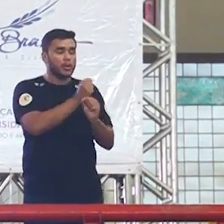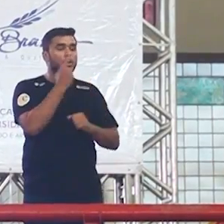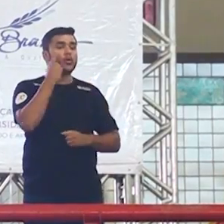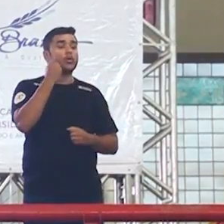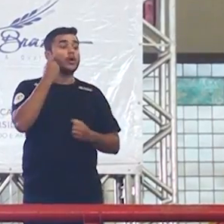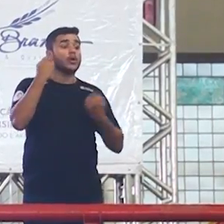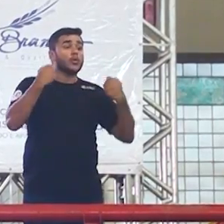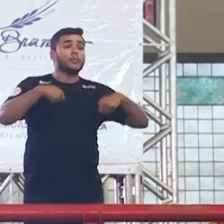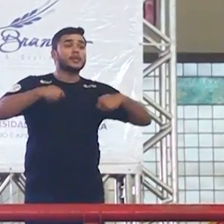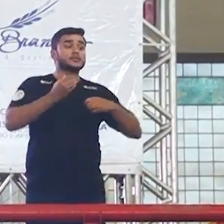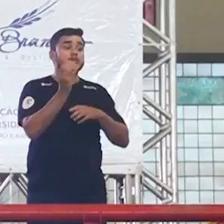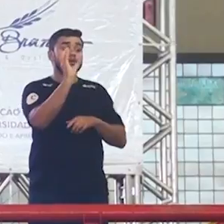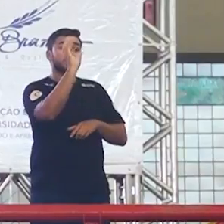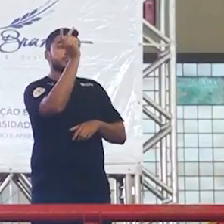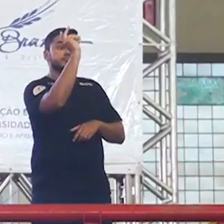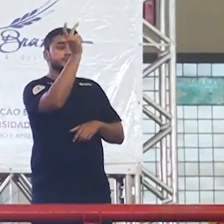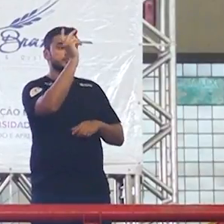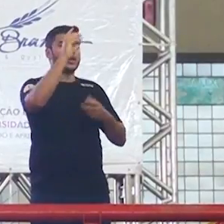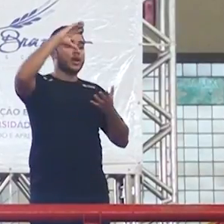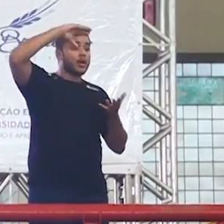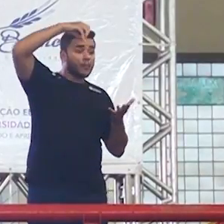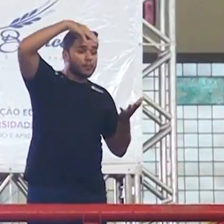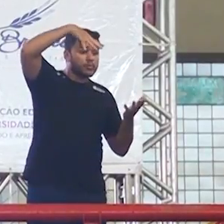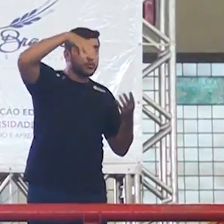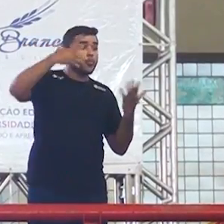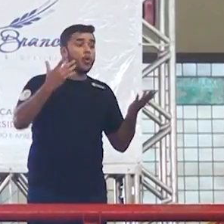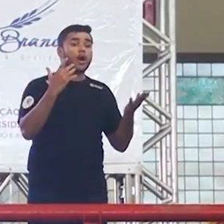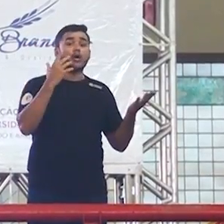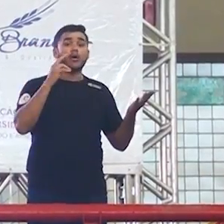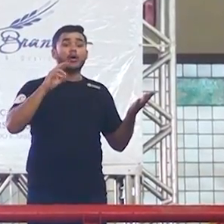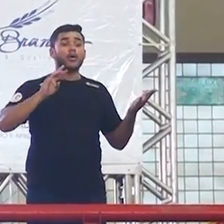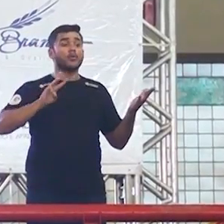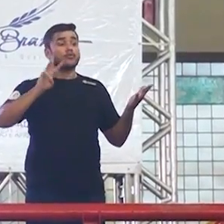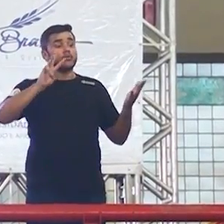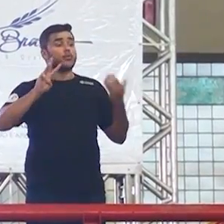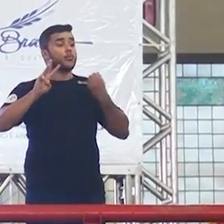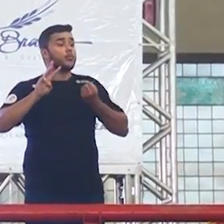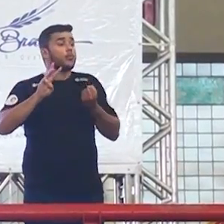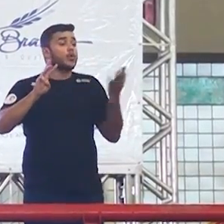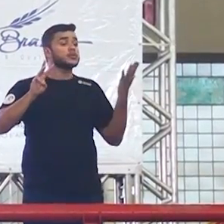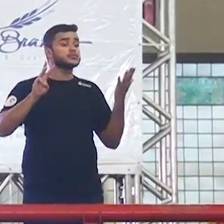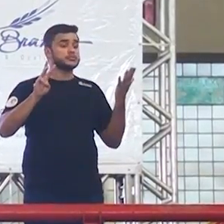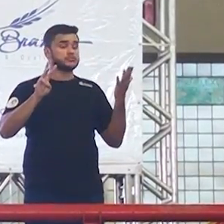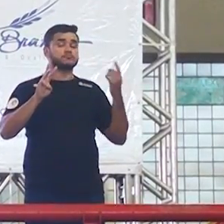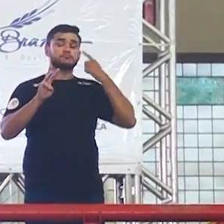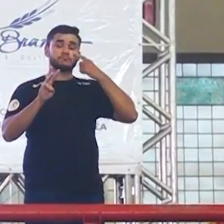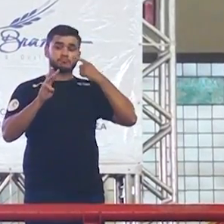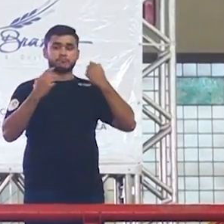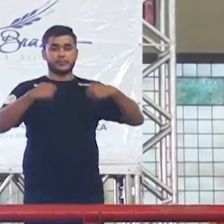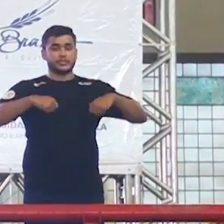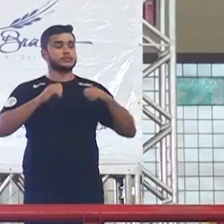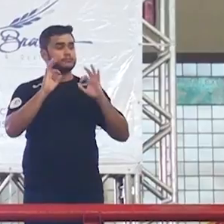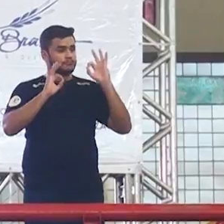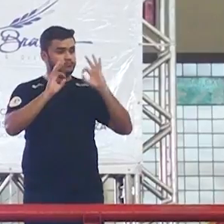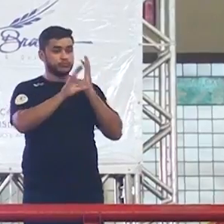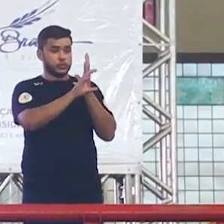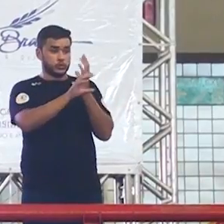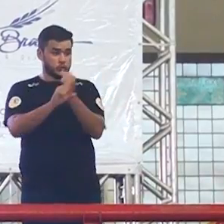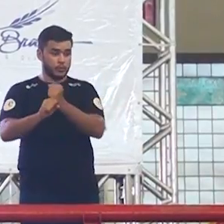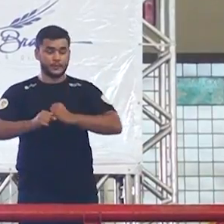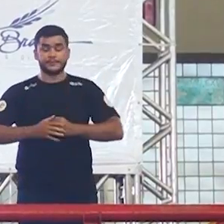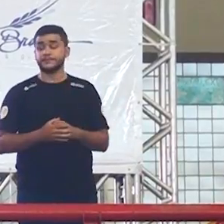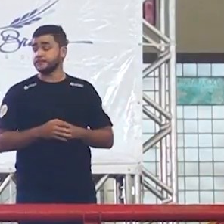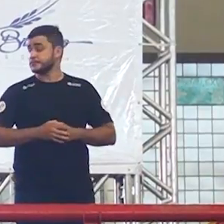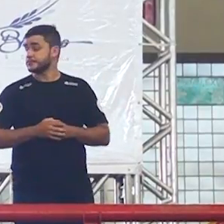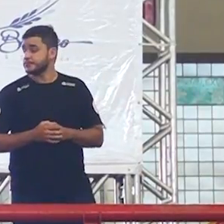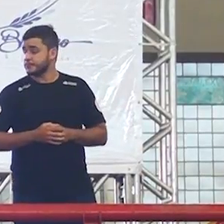no corredor, no quarto, sala. A cozinha, corredor e quarto, sala. Ok. Então, bora lá. O que é